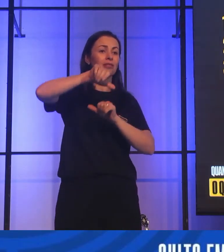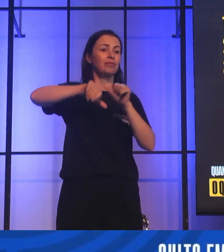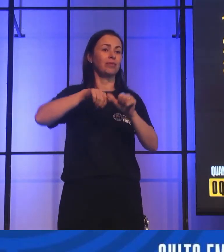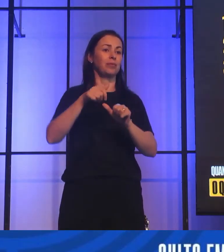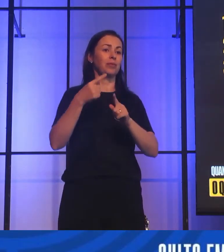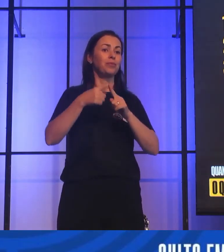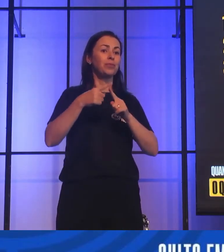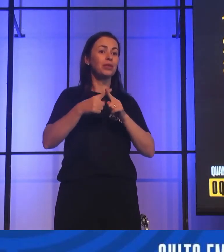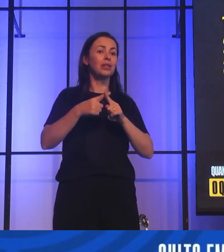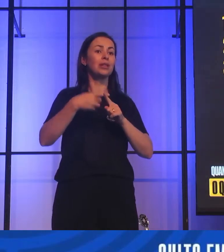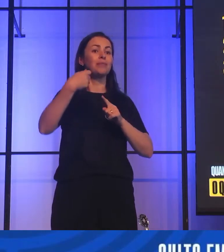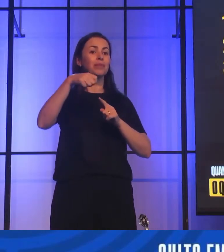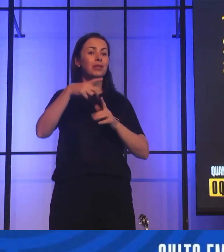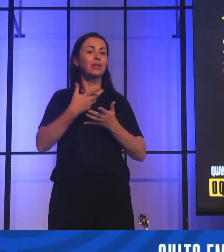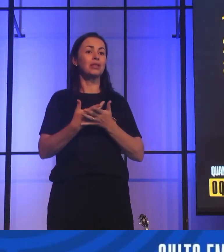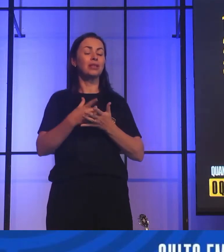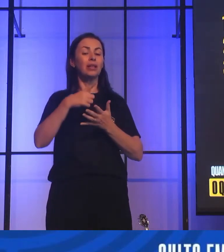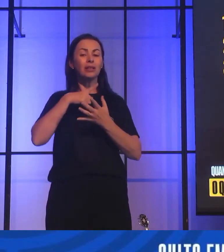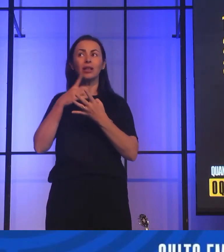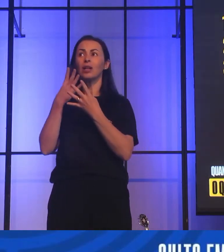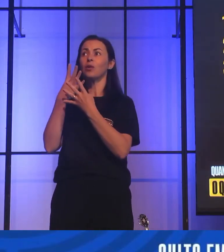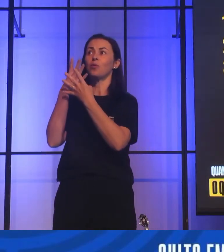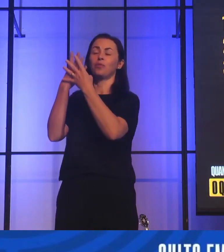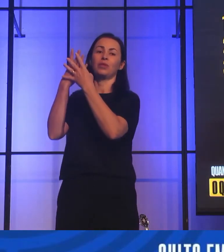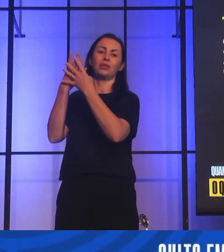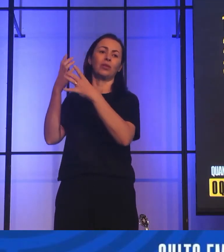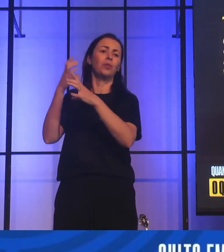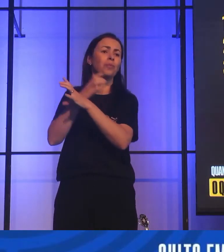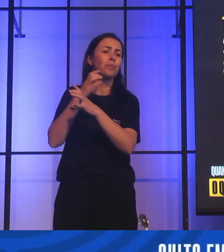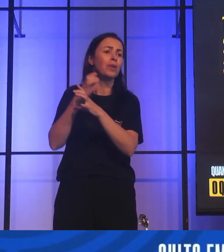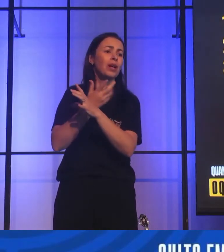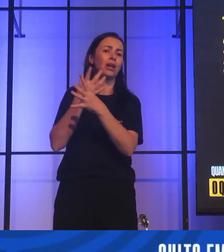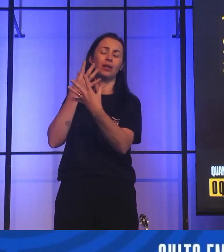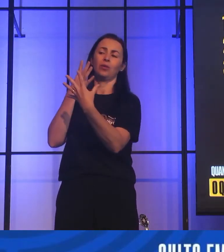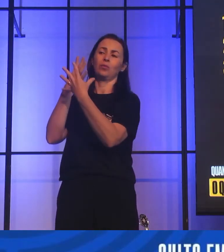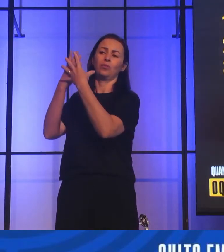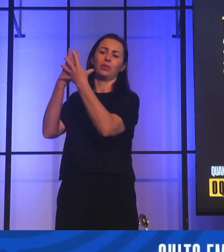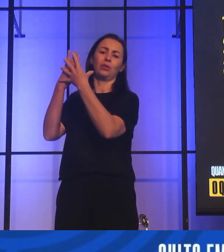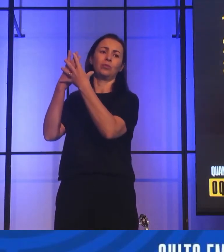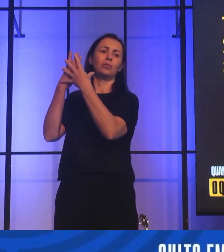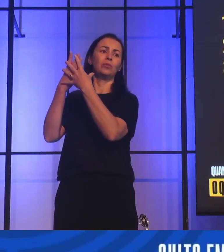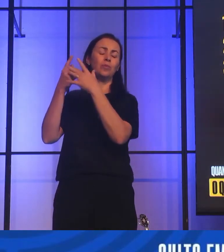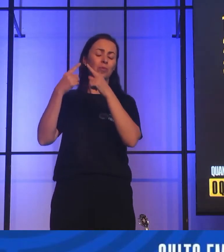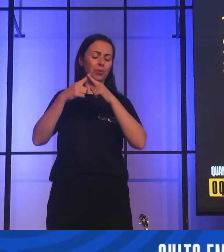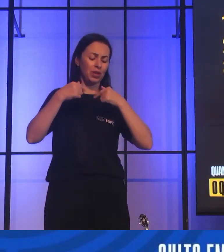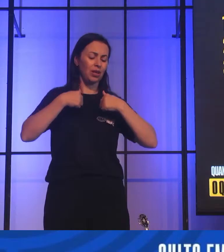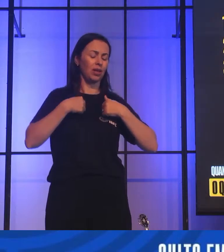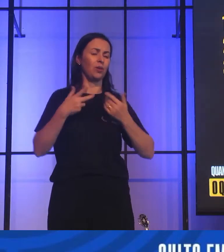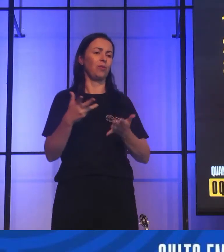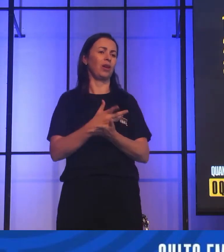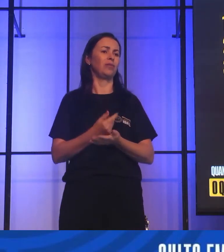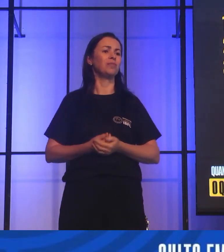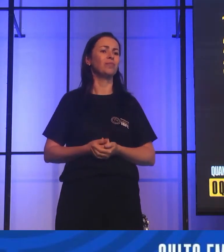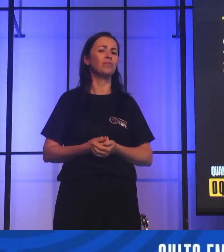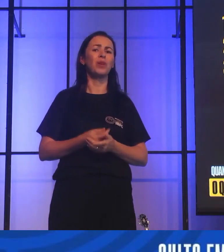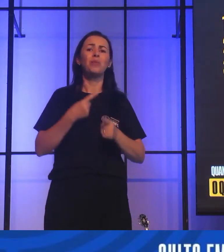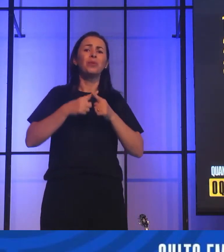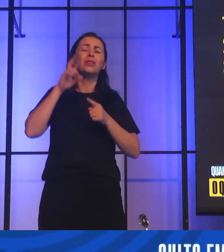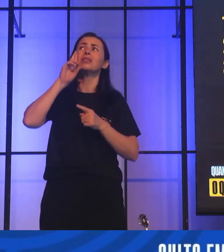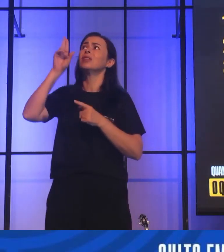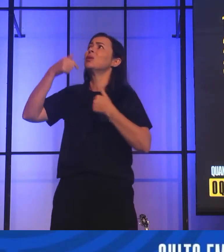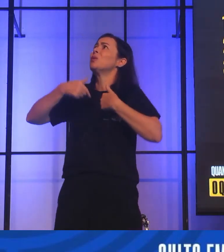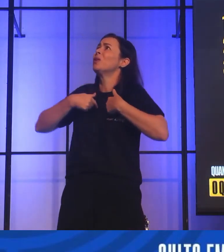você precisa confessar plenamente: eu errei, Deus. Eu errei, Senhor. Eu